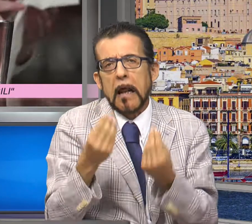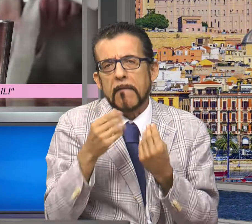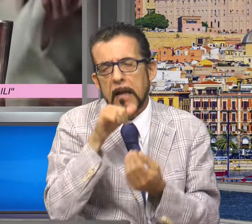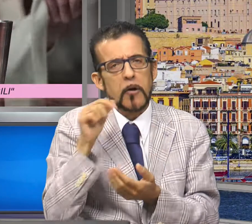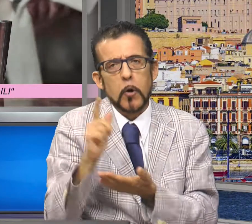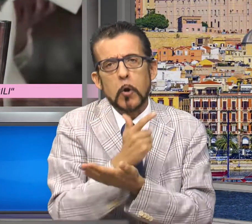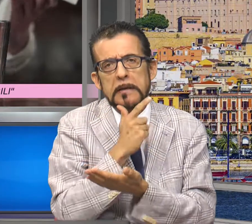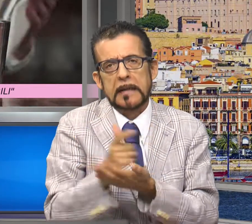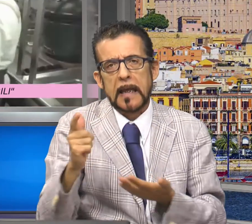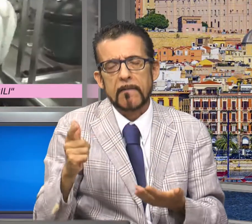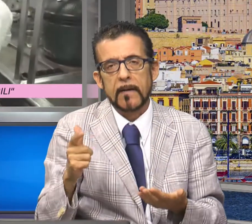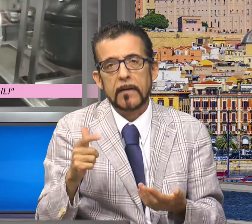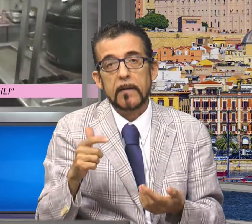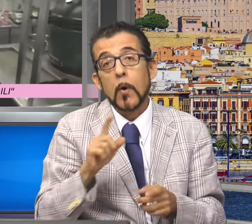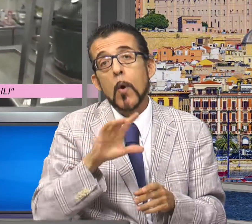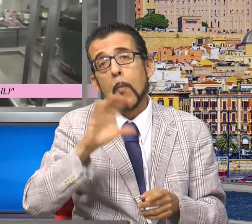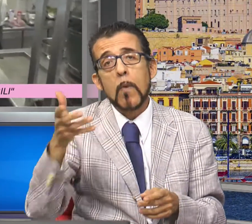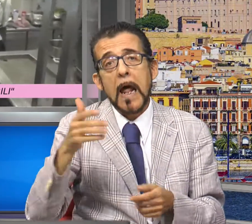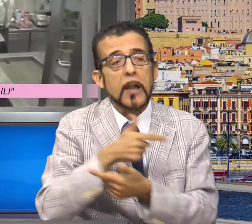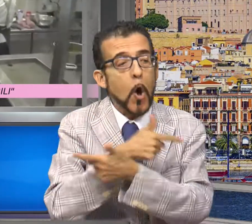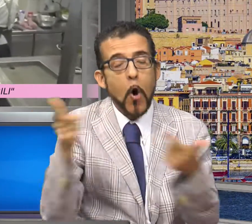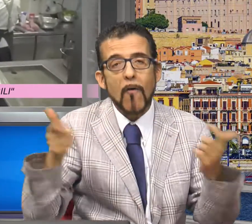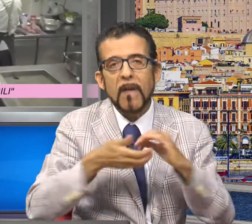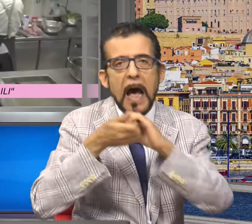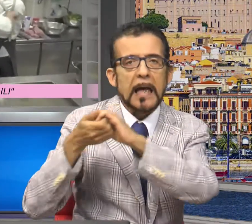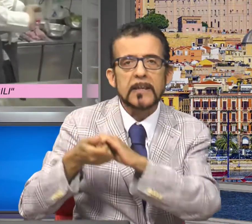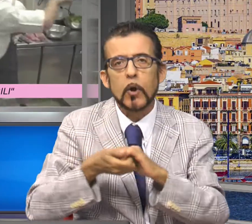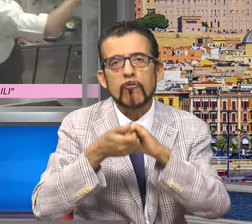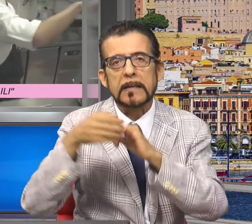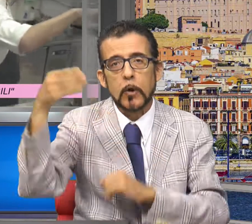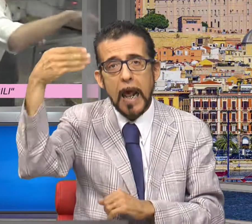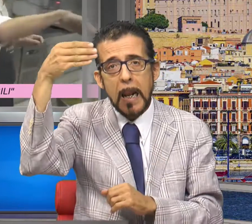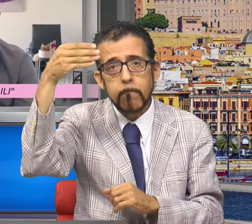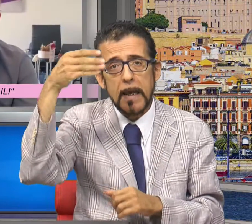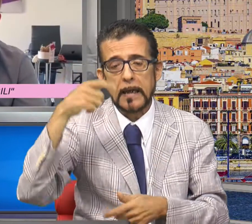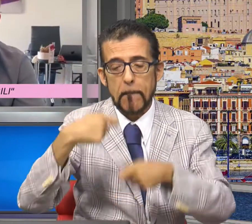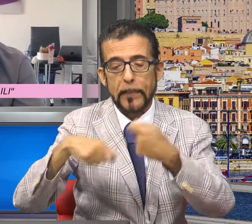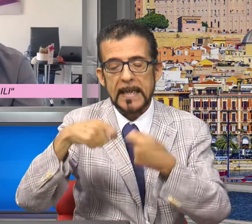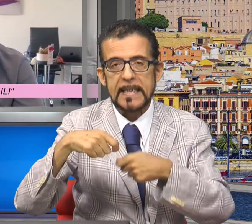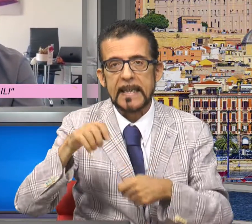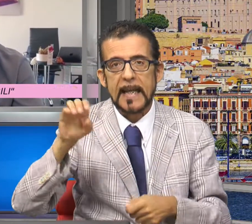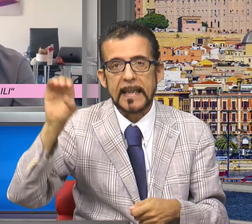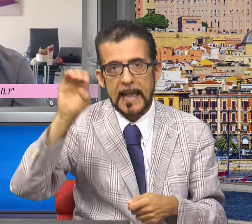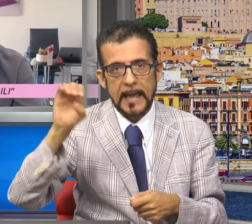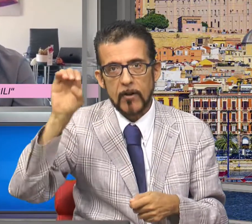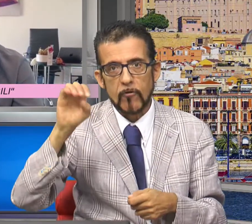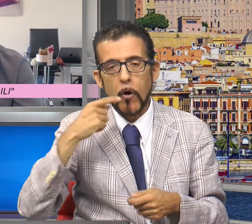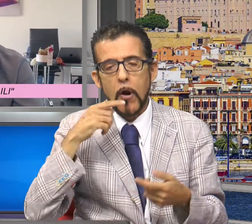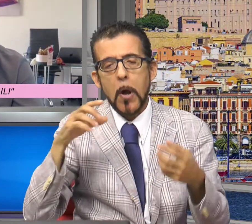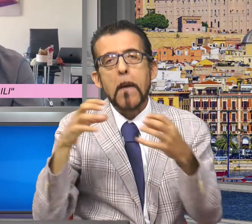un'altra prospettiva e la offre la Federalberghi per voce del suo presidente regionale. La polemica di questo 2022, ahimè, è